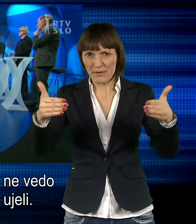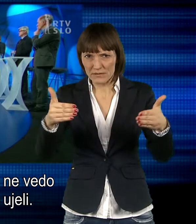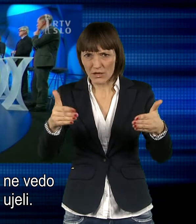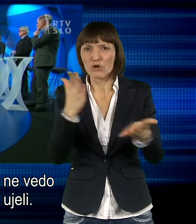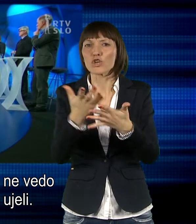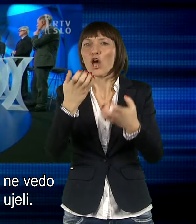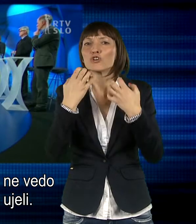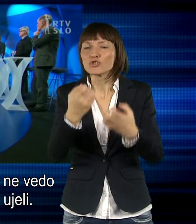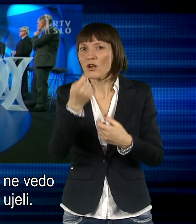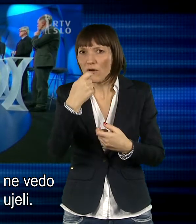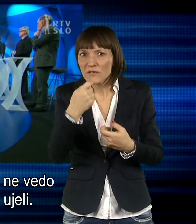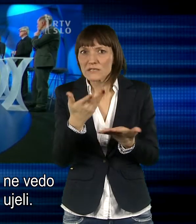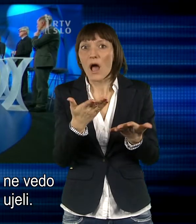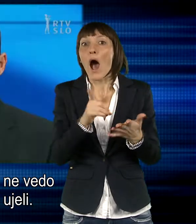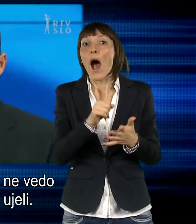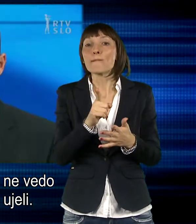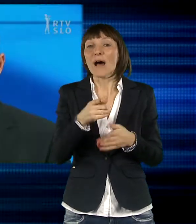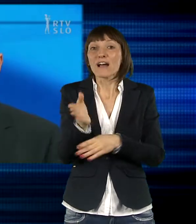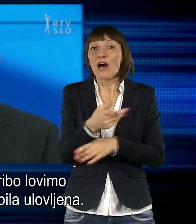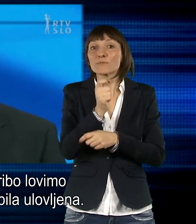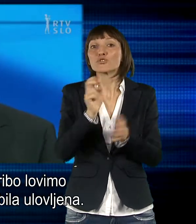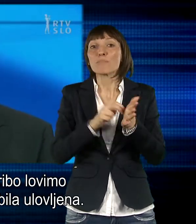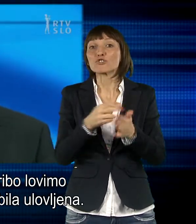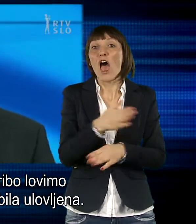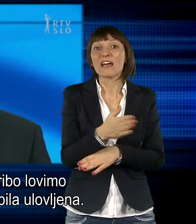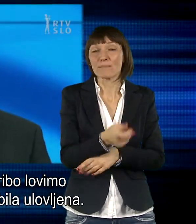lovijo ribe, pa ne vedo, kaj bodo ujeli.